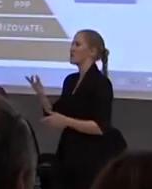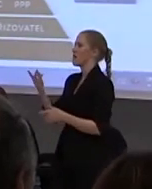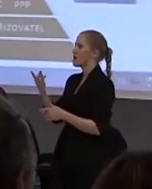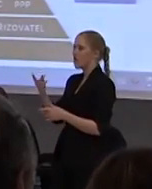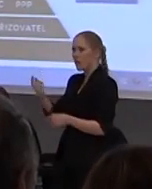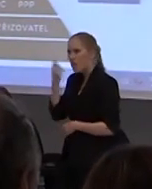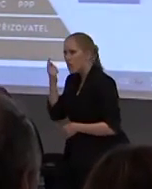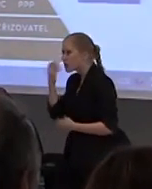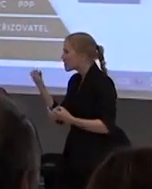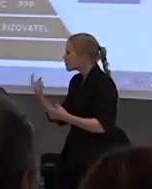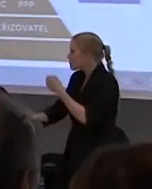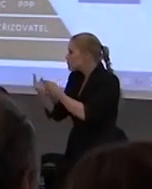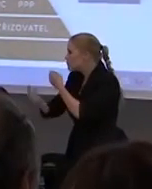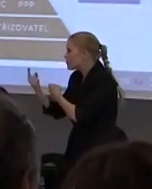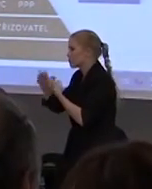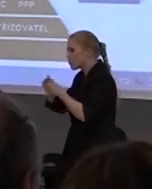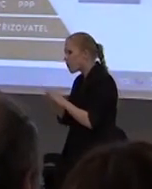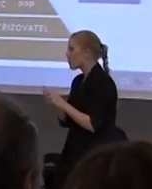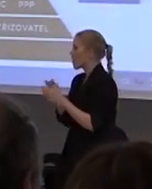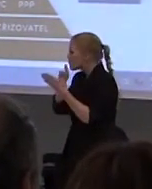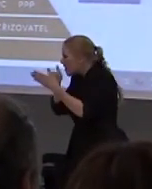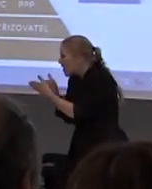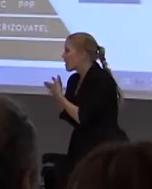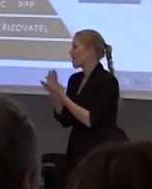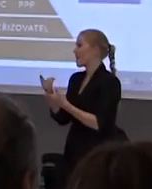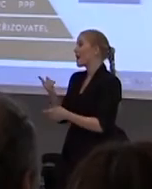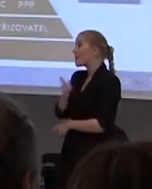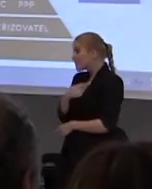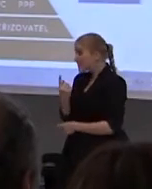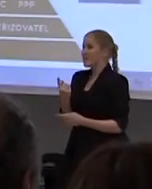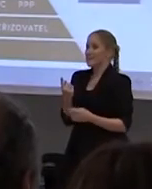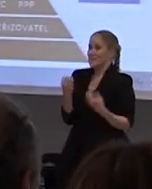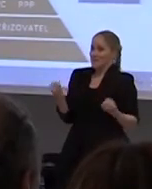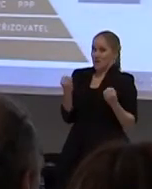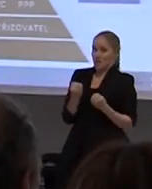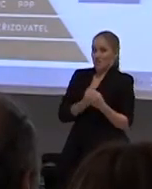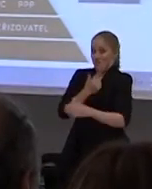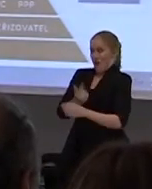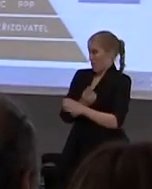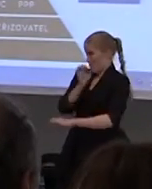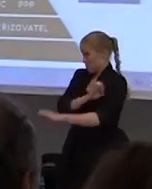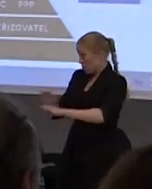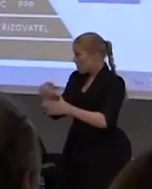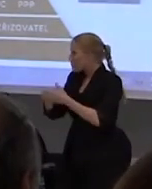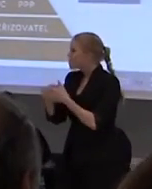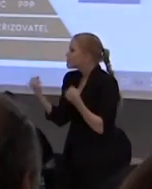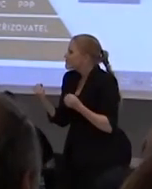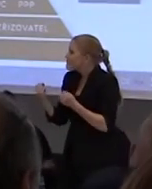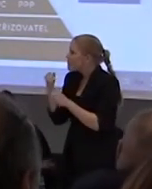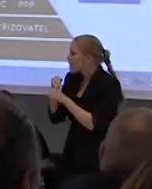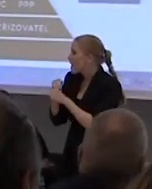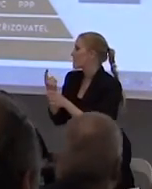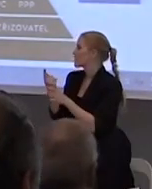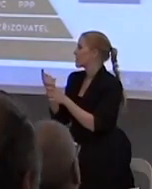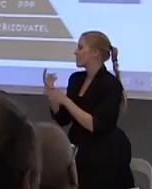toto úsilí přináší. My jsme v rámci projektu se tedy snažili Janě pomoci hlavně tím